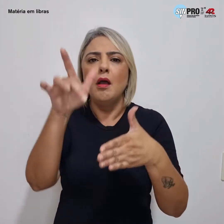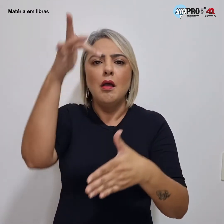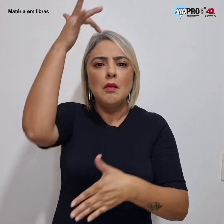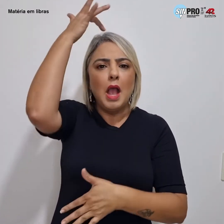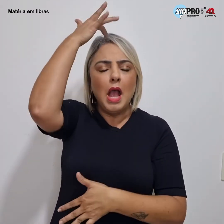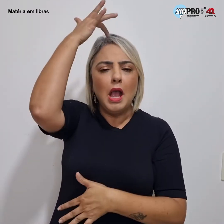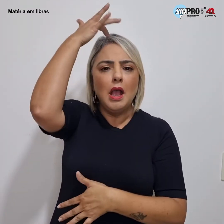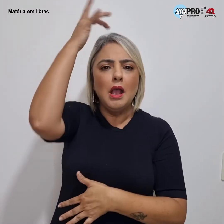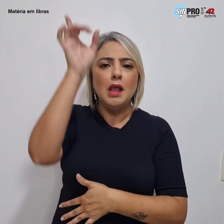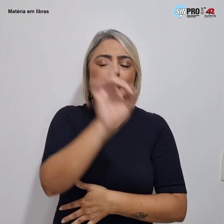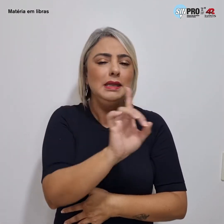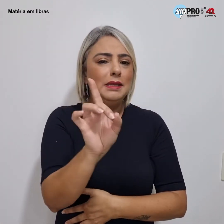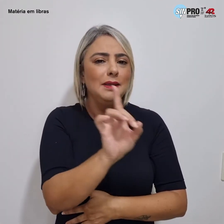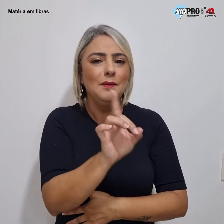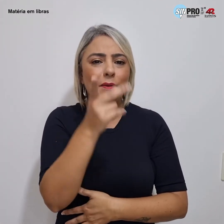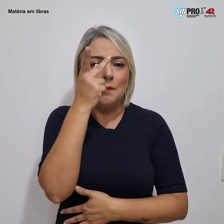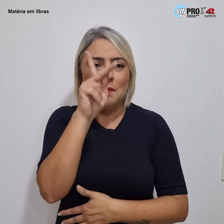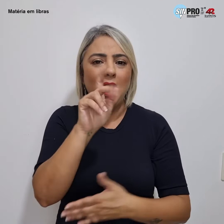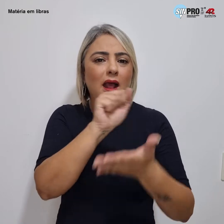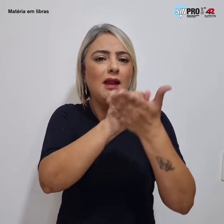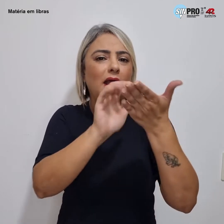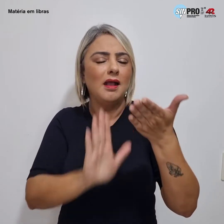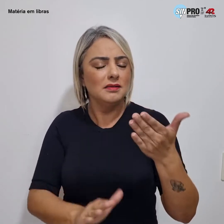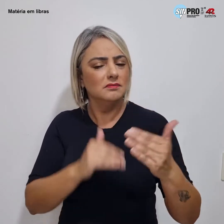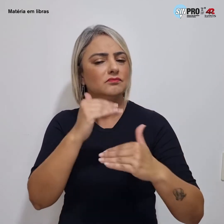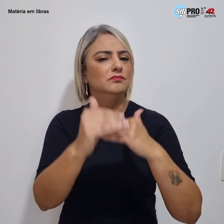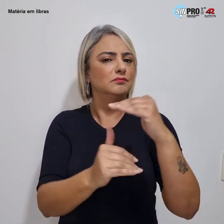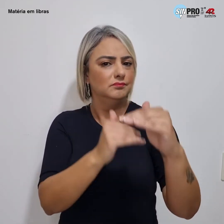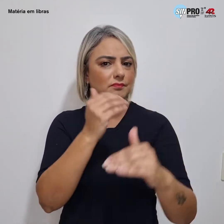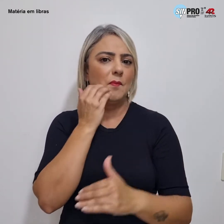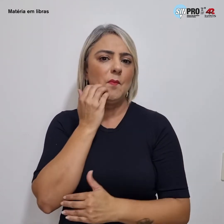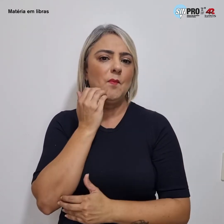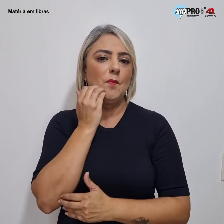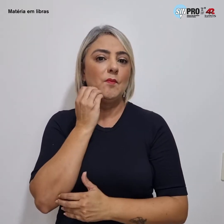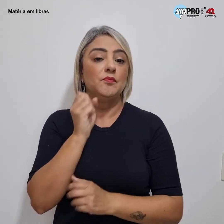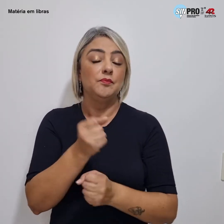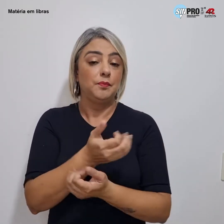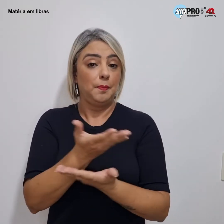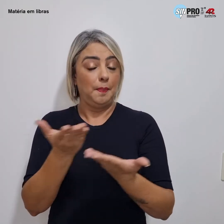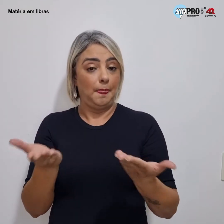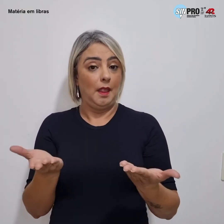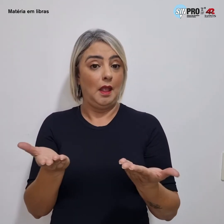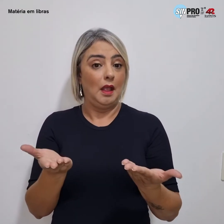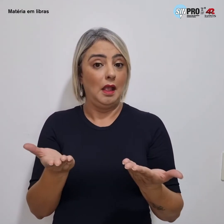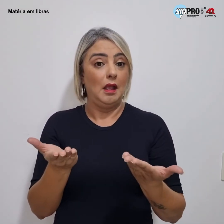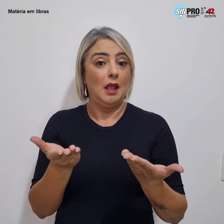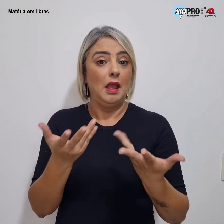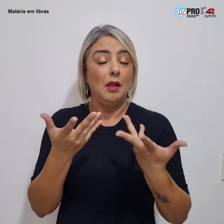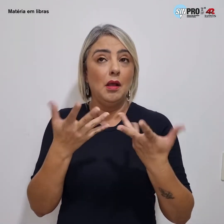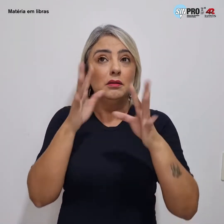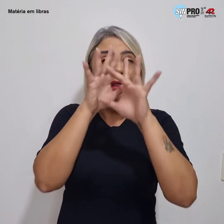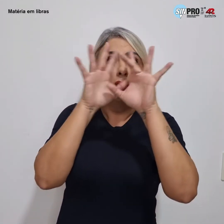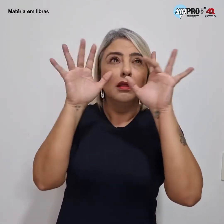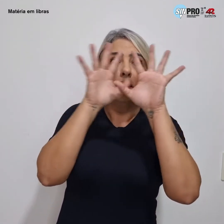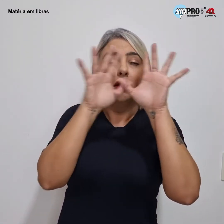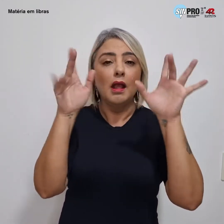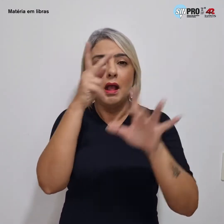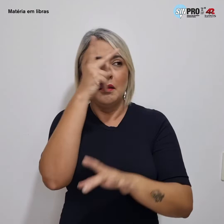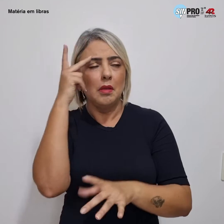o escândalo e não para a ação em andamento. Enquanto dispersa a atenção do